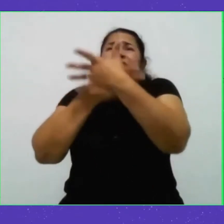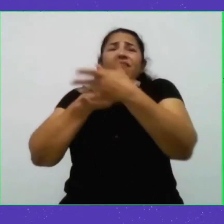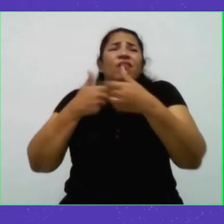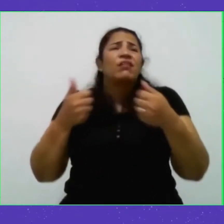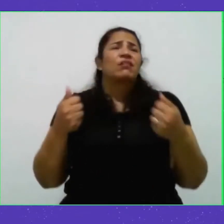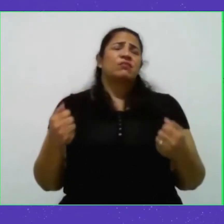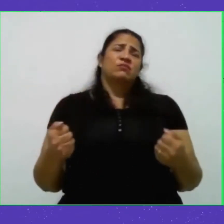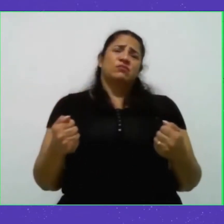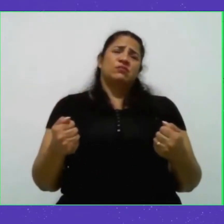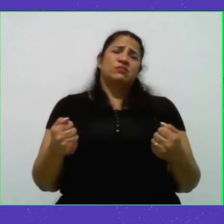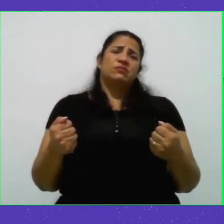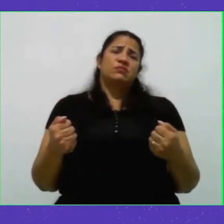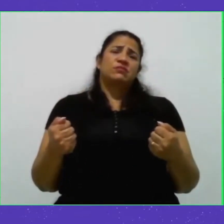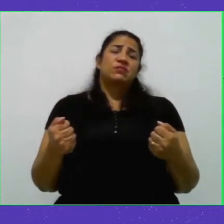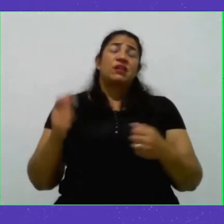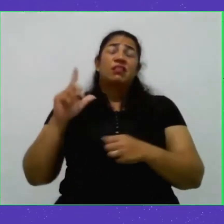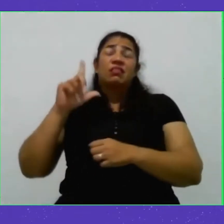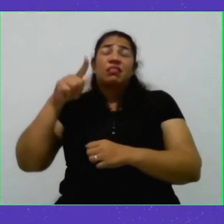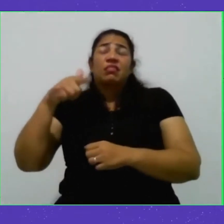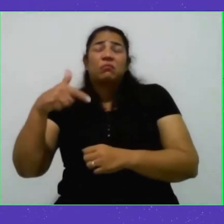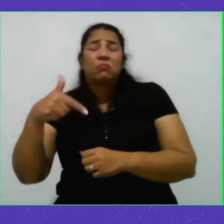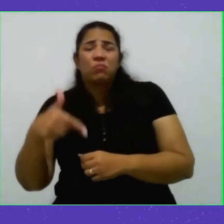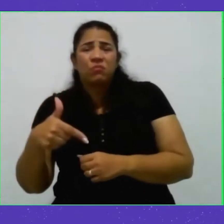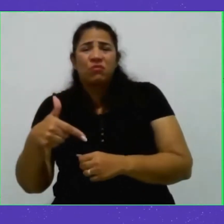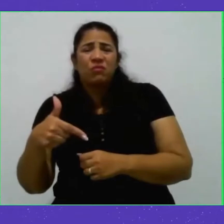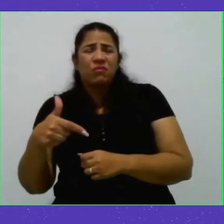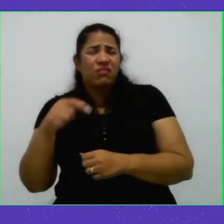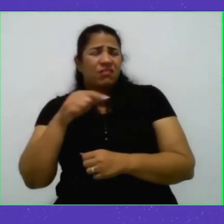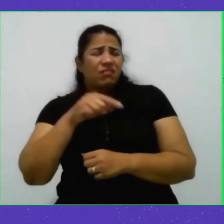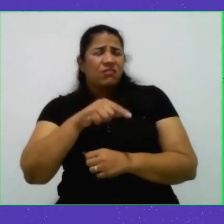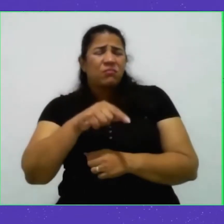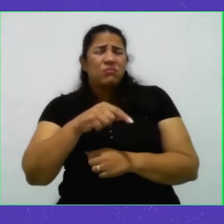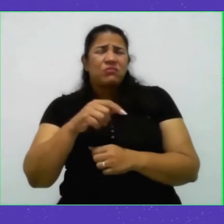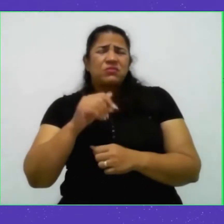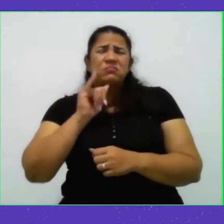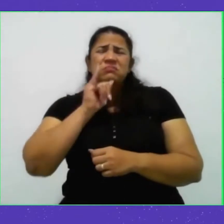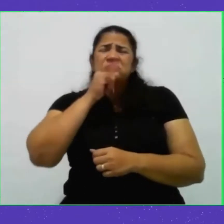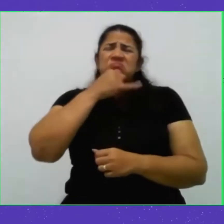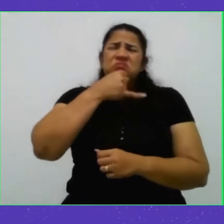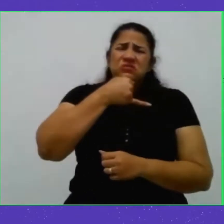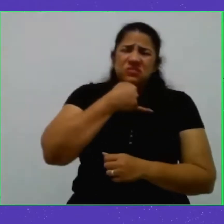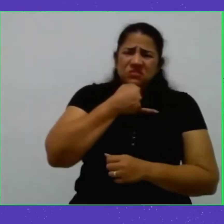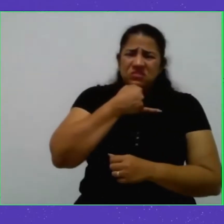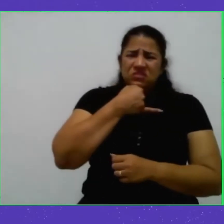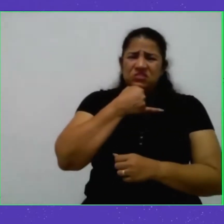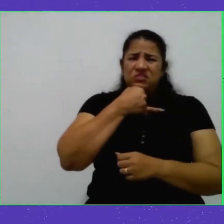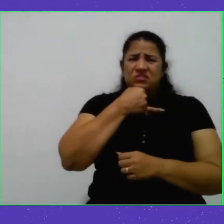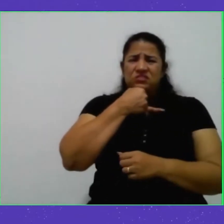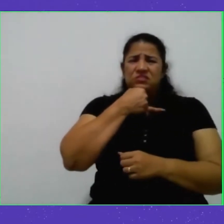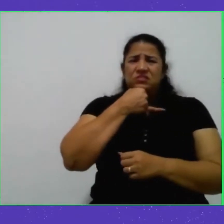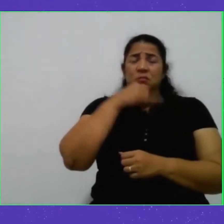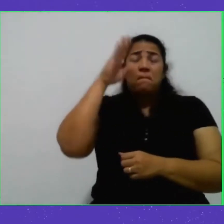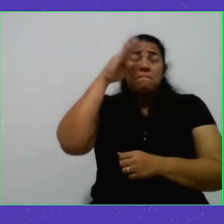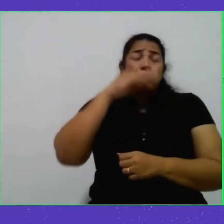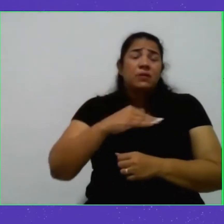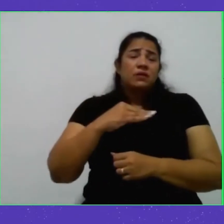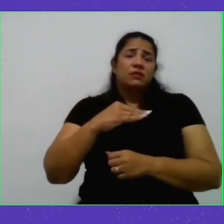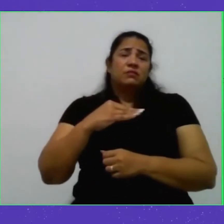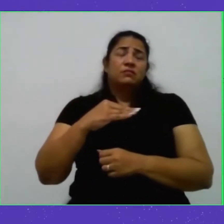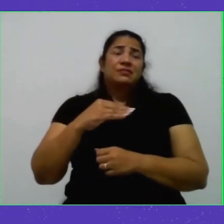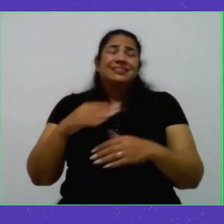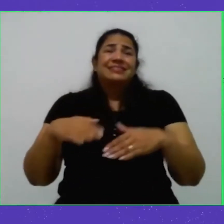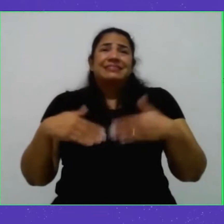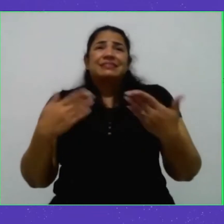Ficou nessa condição. Já pensou? E isso deve gerar em nós um sentimento. O mesmo sentimento que Jesus